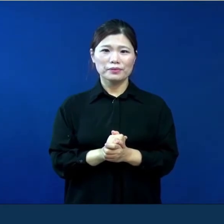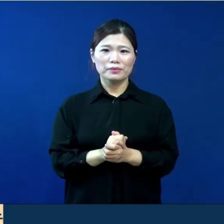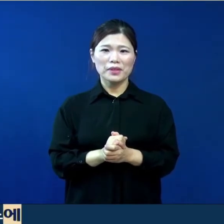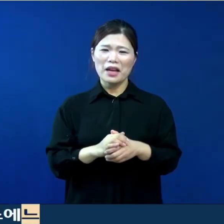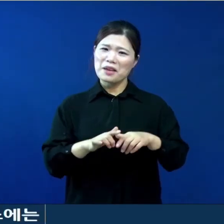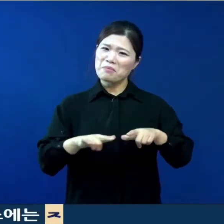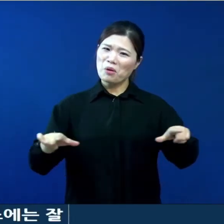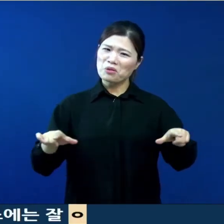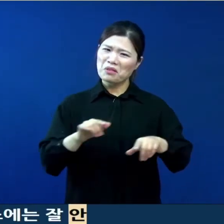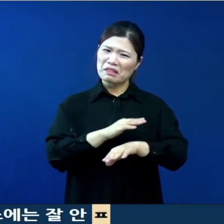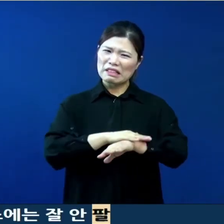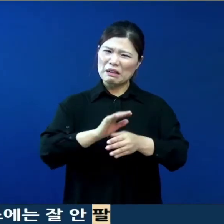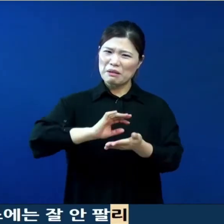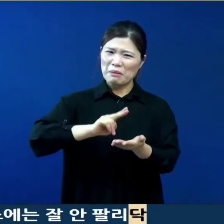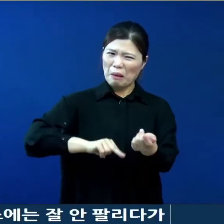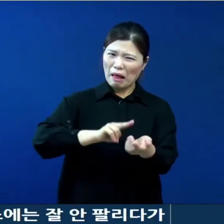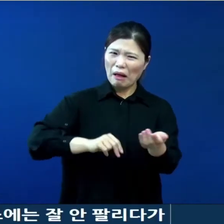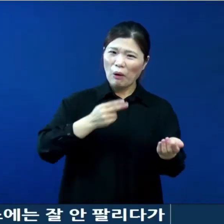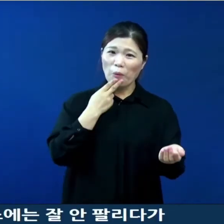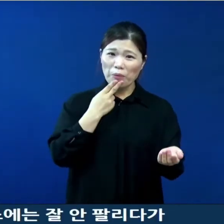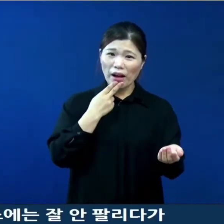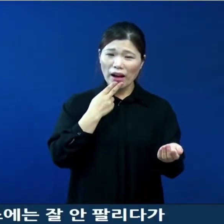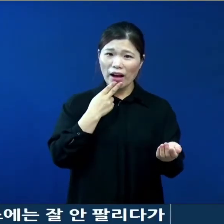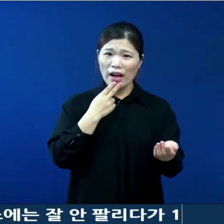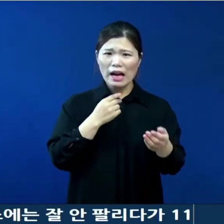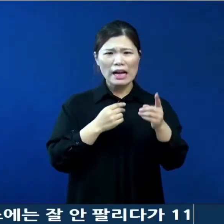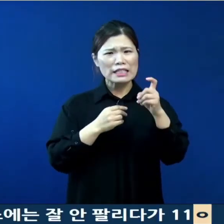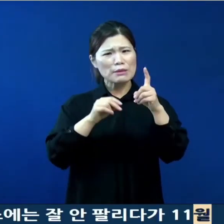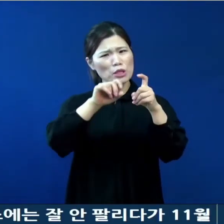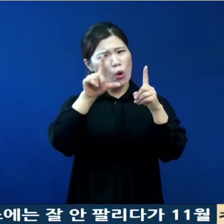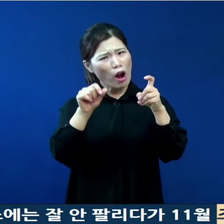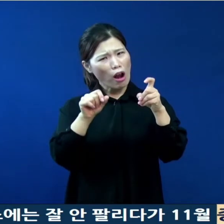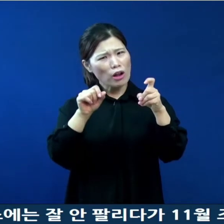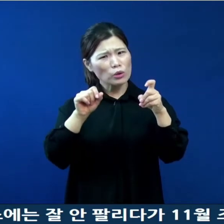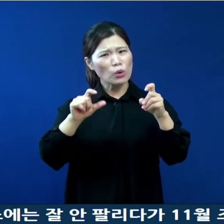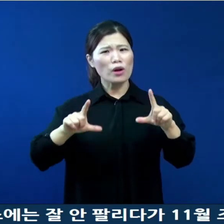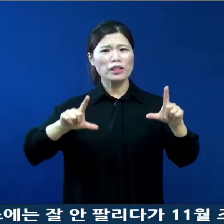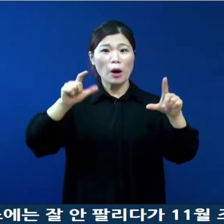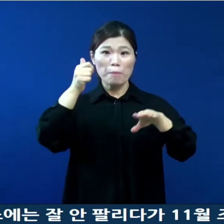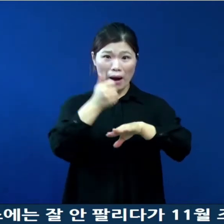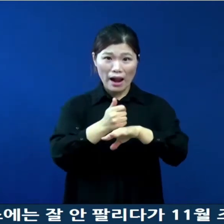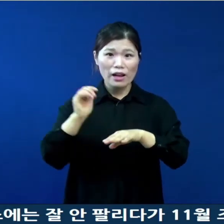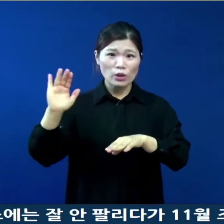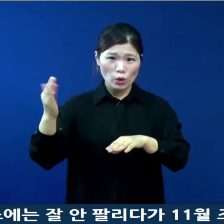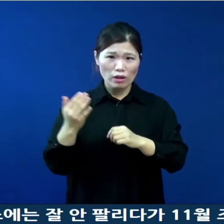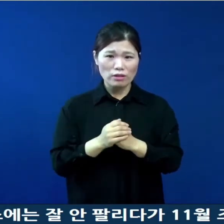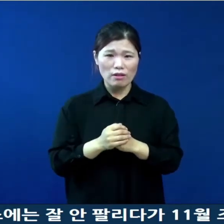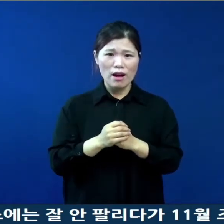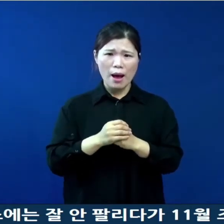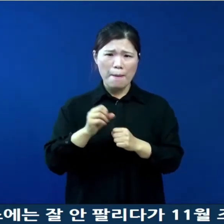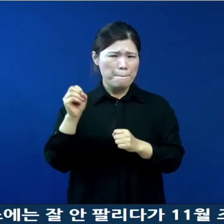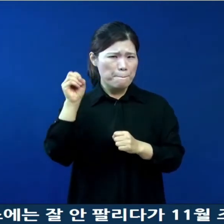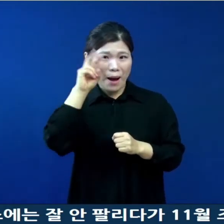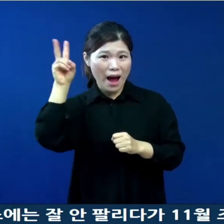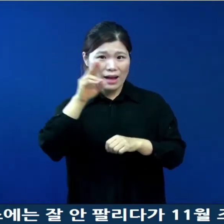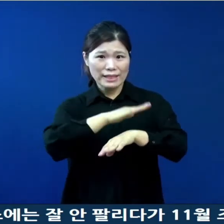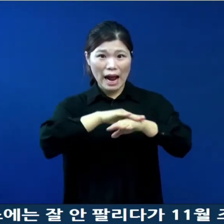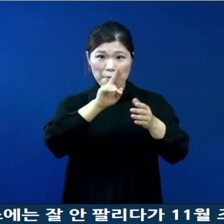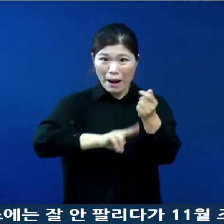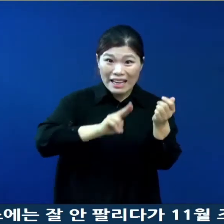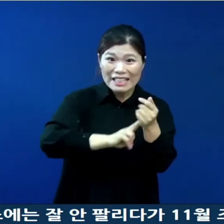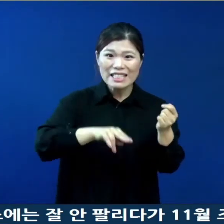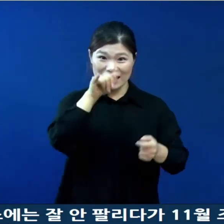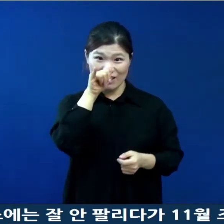평소에는 잘 안 팔리다가 11월 저음이 되어서 연말 연시가 되어서 반짝 특수를 누리는 아이템이